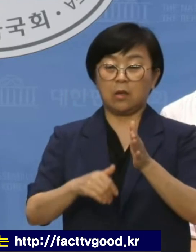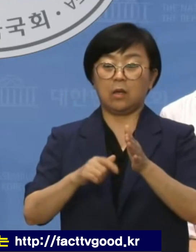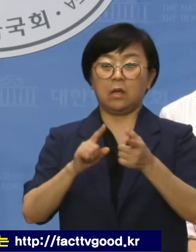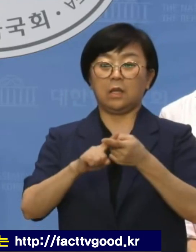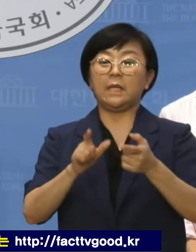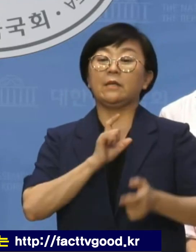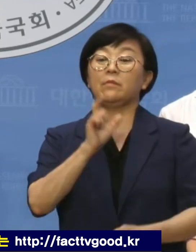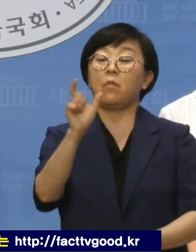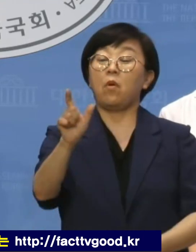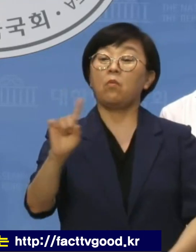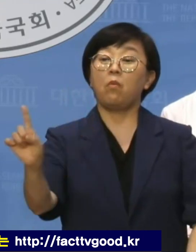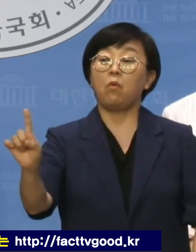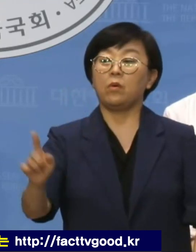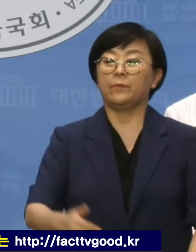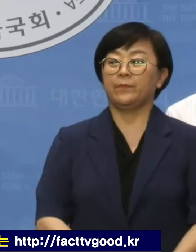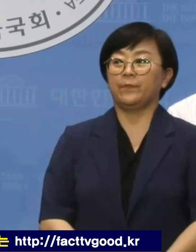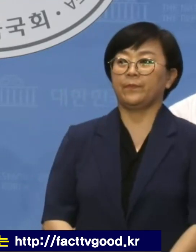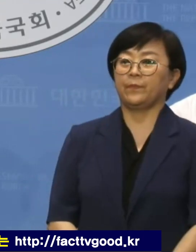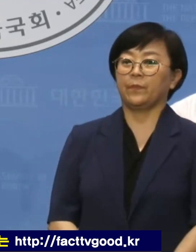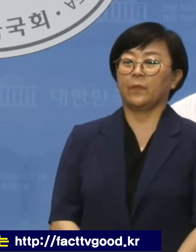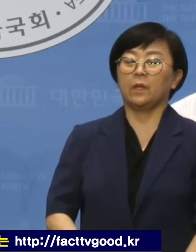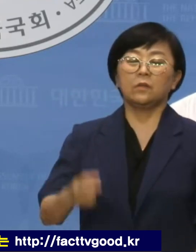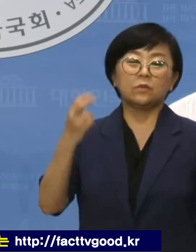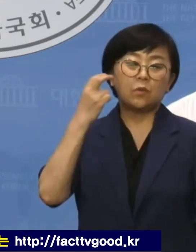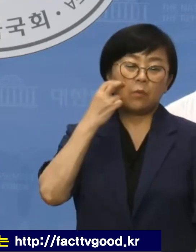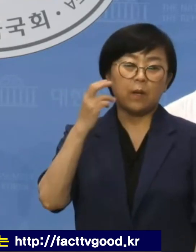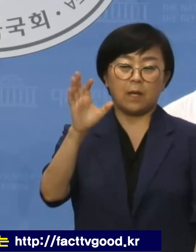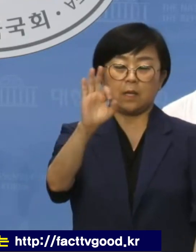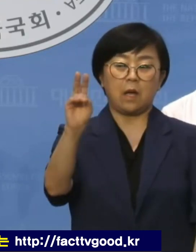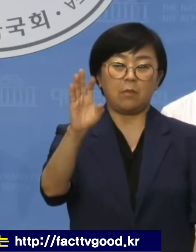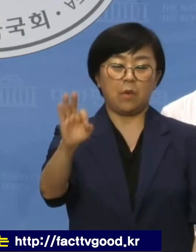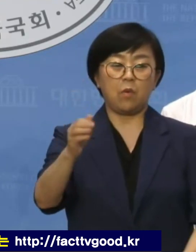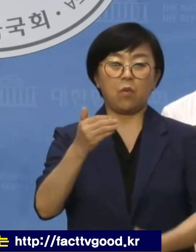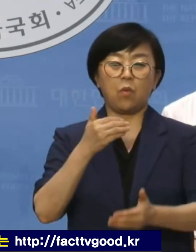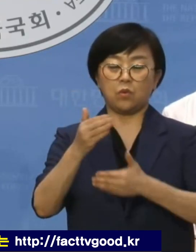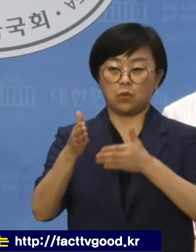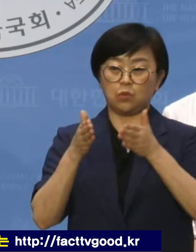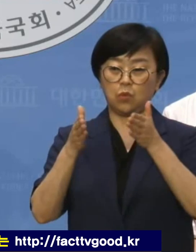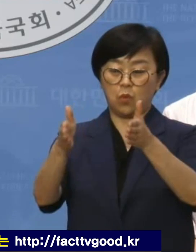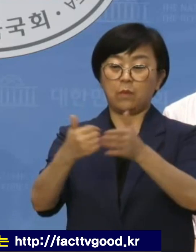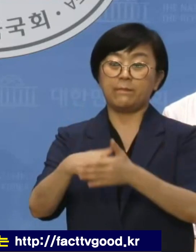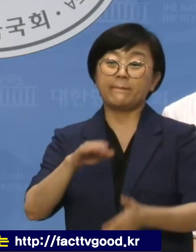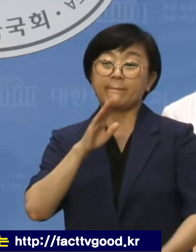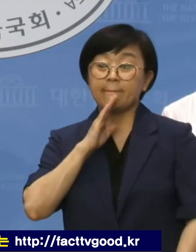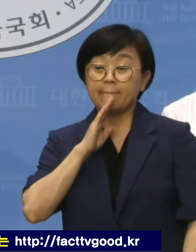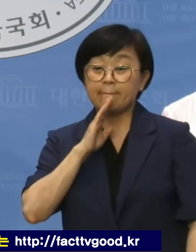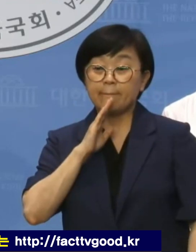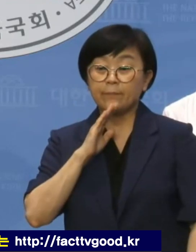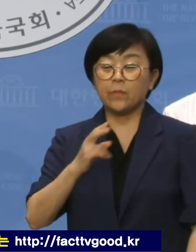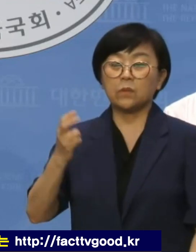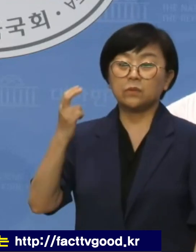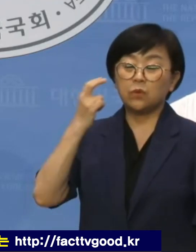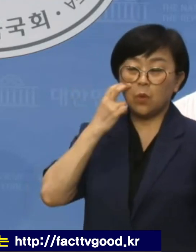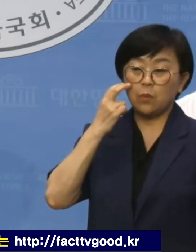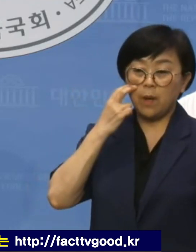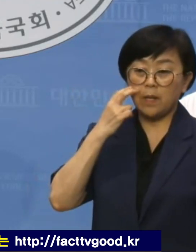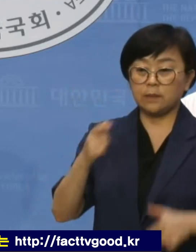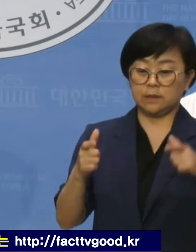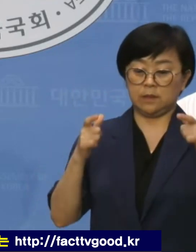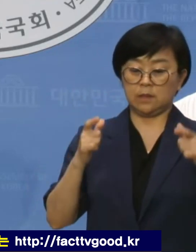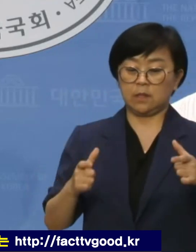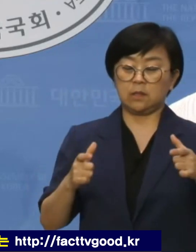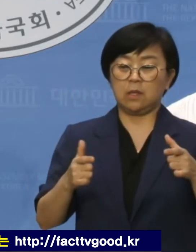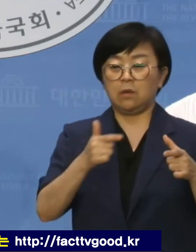붙은 이름이 뭔지 아십니까? 송파 양평 고속도로였습니다. 그만큼 저희 송파